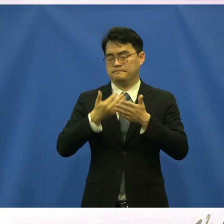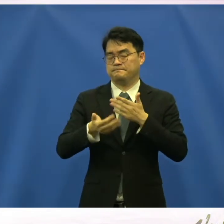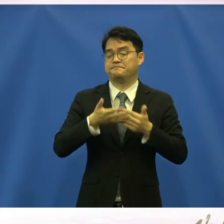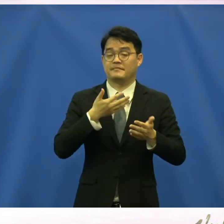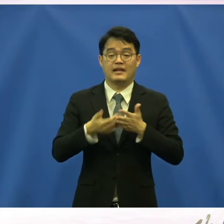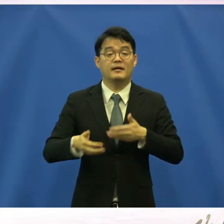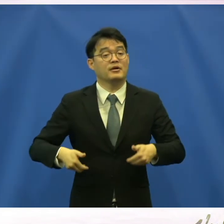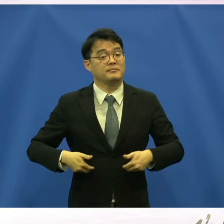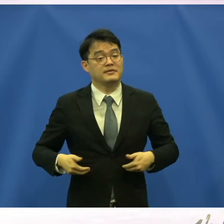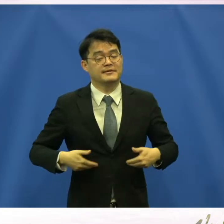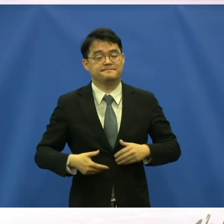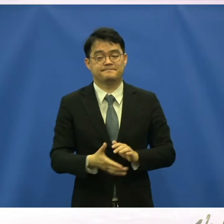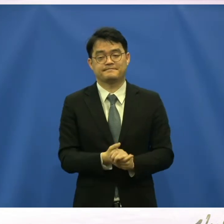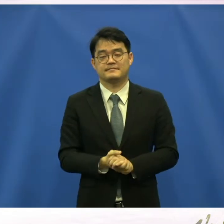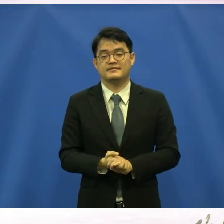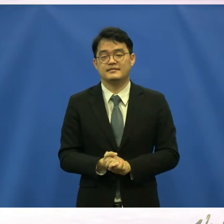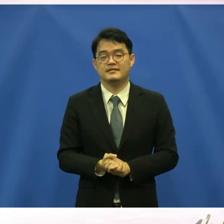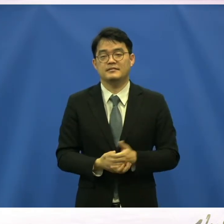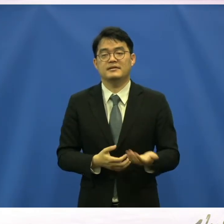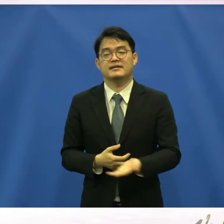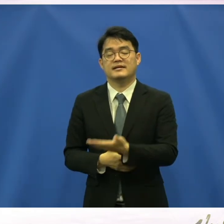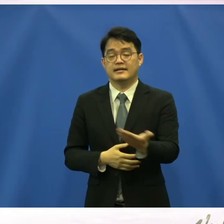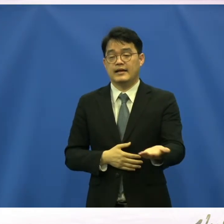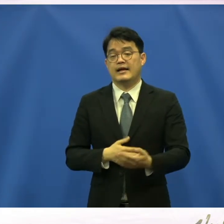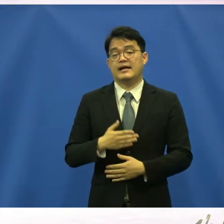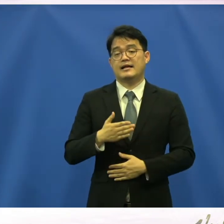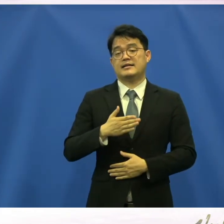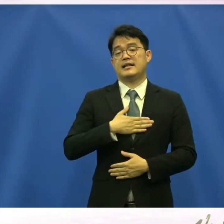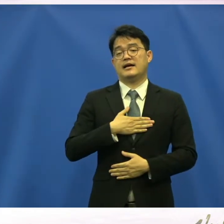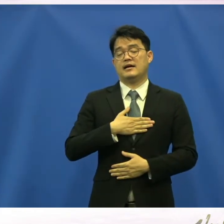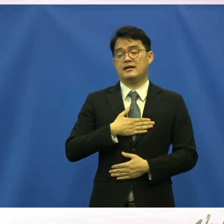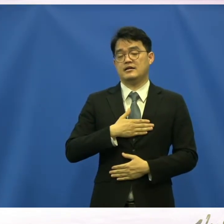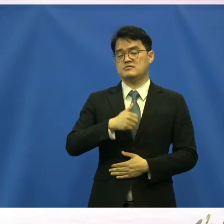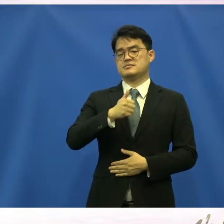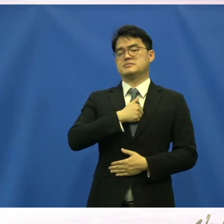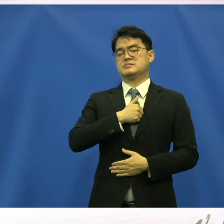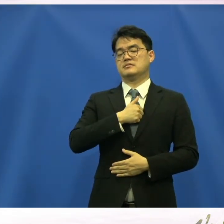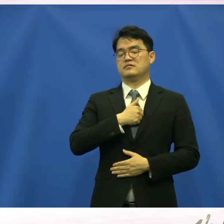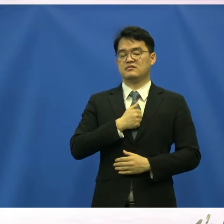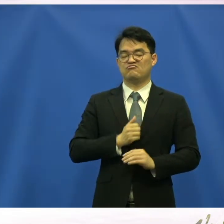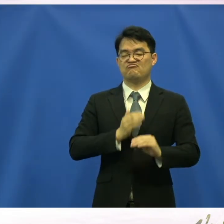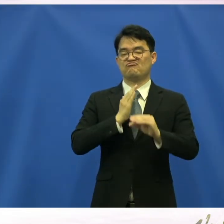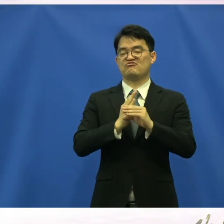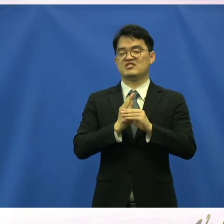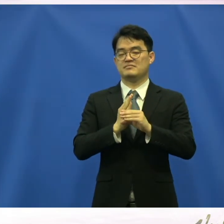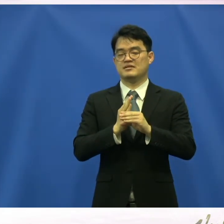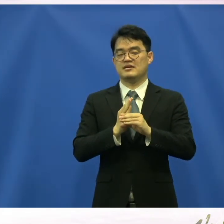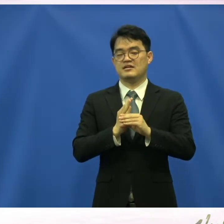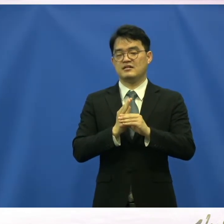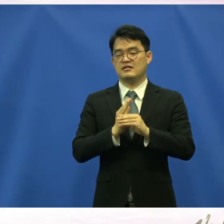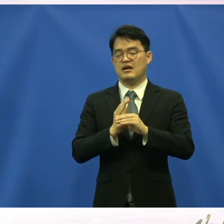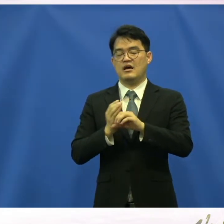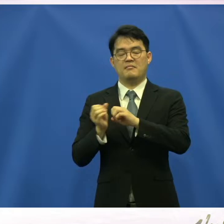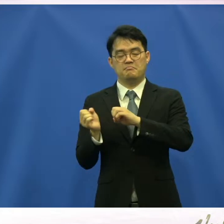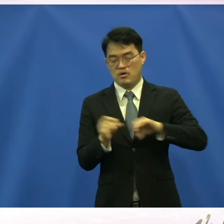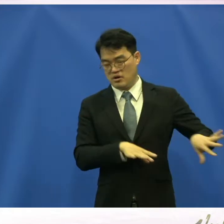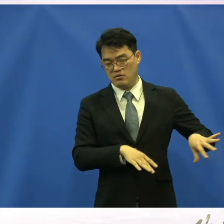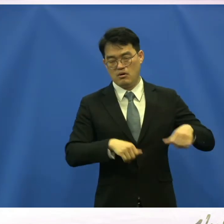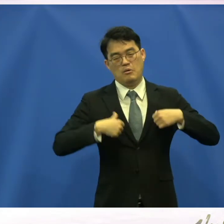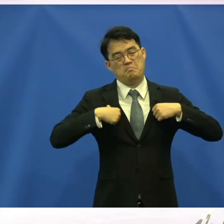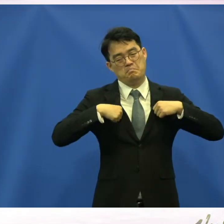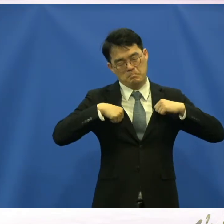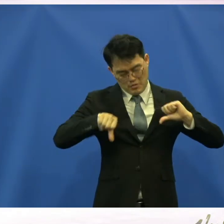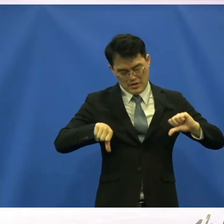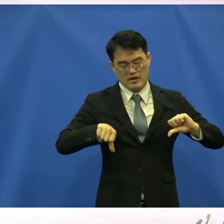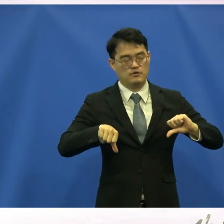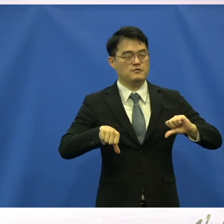그러니까 내가 죽는 경험을 해보셔야 돼요. 자아가 죽는 경험. 자신이 막 상하는데도 내가 그 일을 기꺼이 할 수 있는